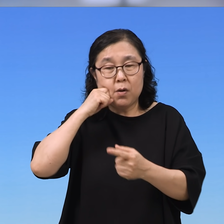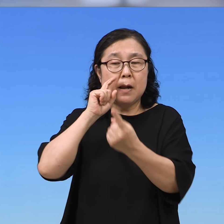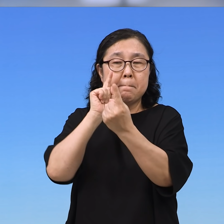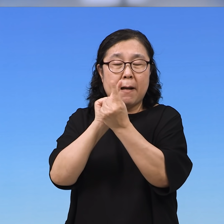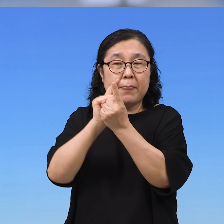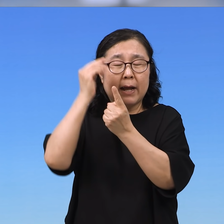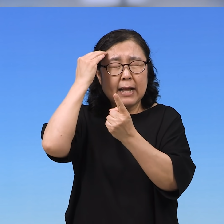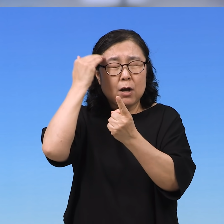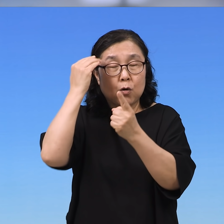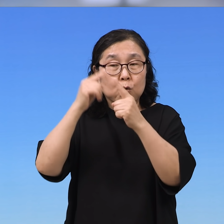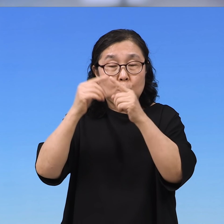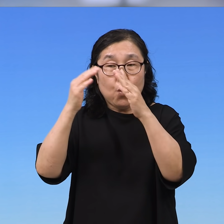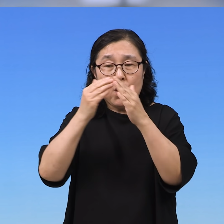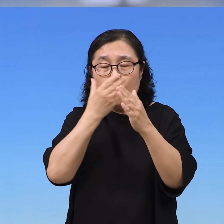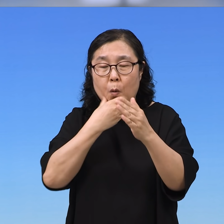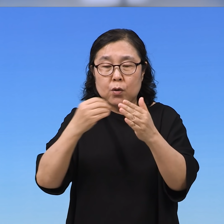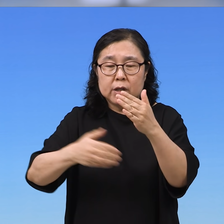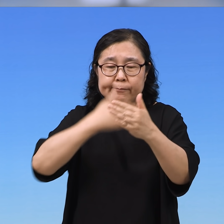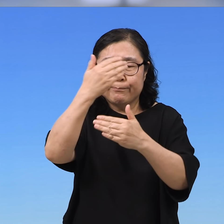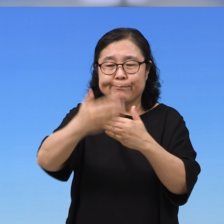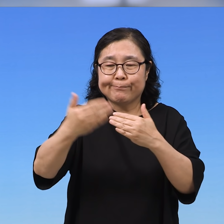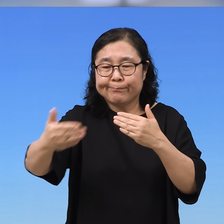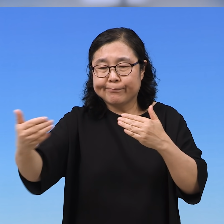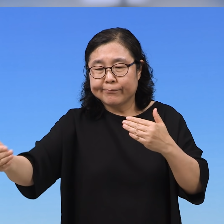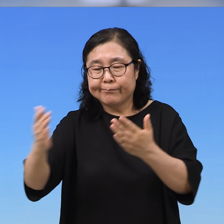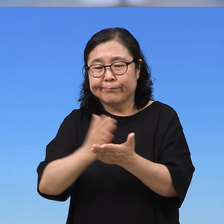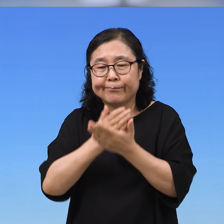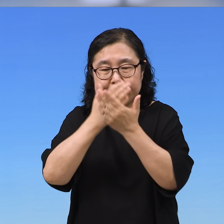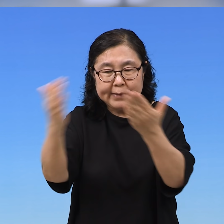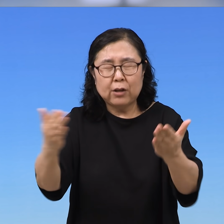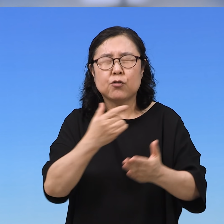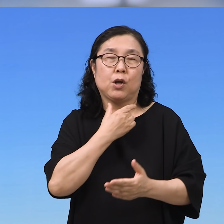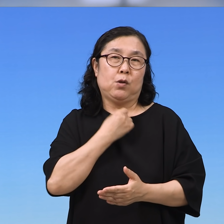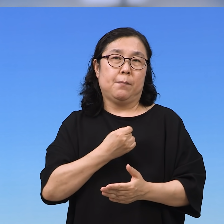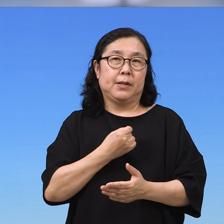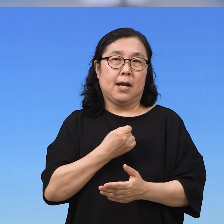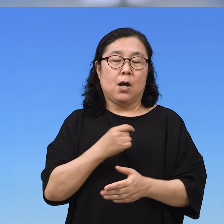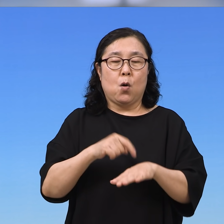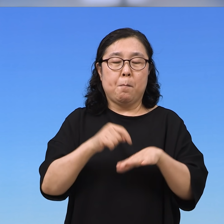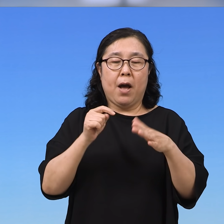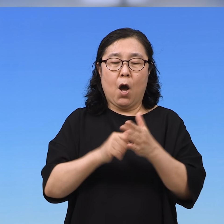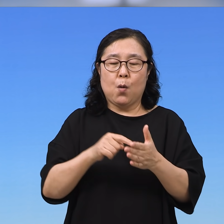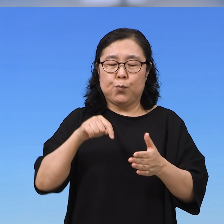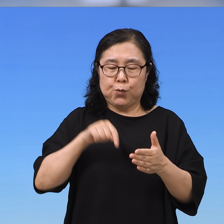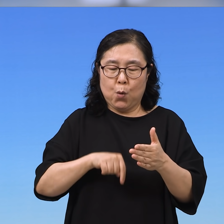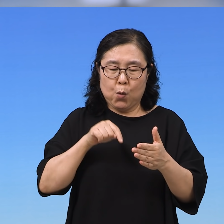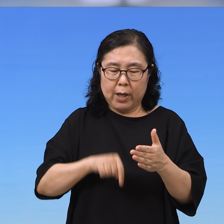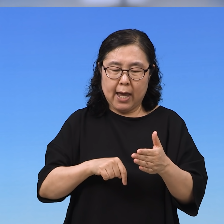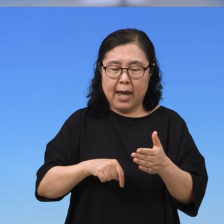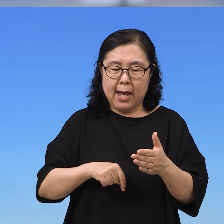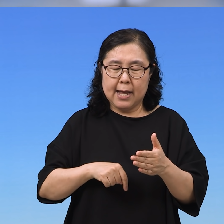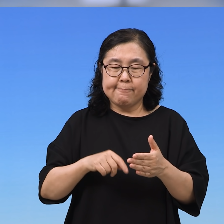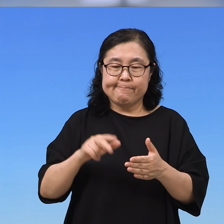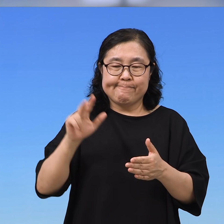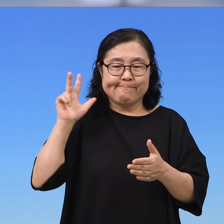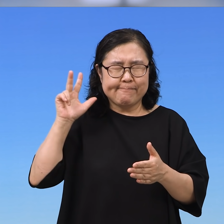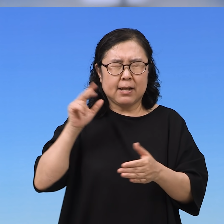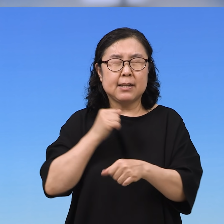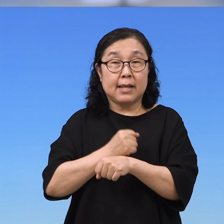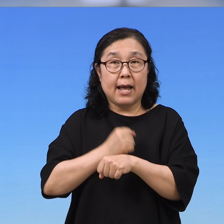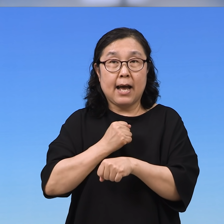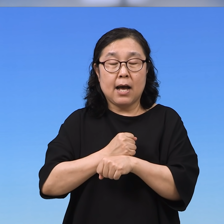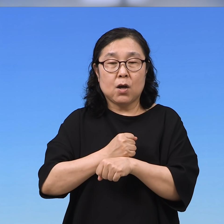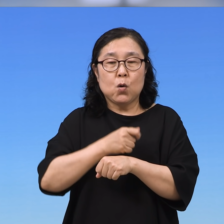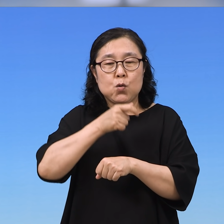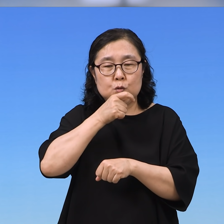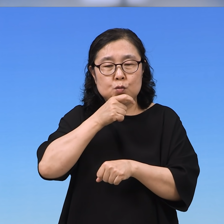당한 한국교회로 아버지 복을 흘려보내기를 원합니다. 화요일날 제가 마음으로 또 다짐을 하고 그렇게 수, 목, 금, 토를